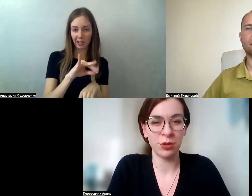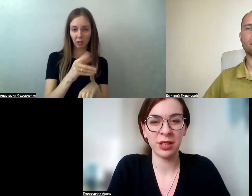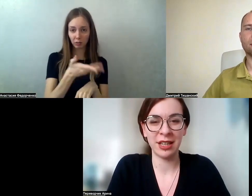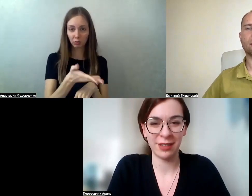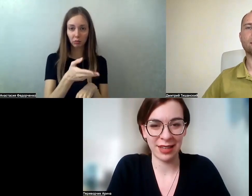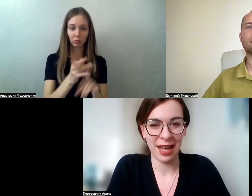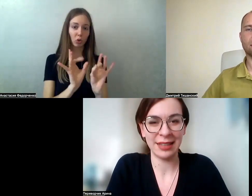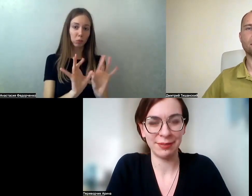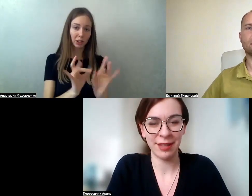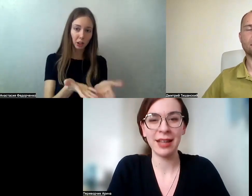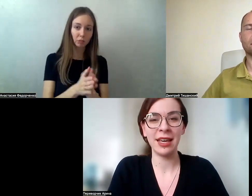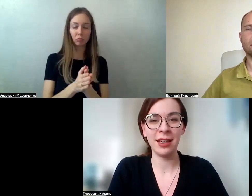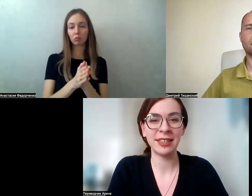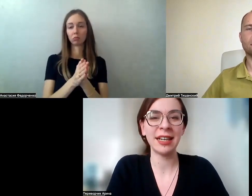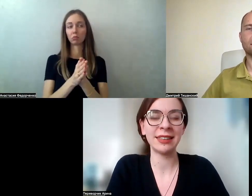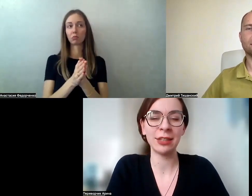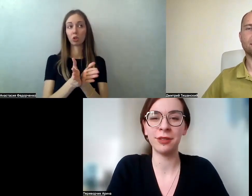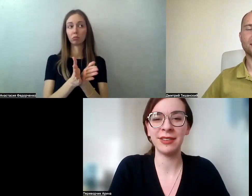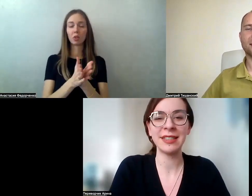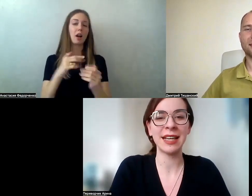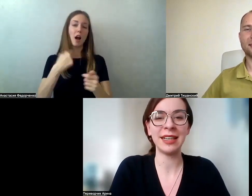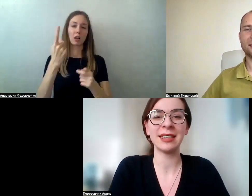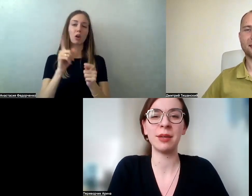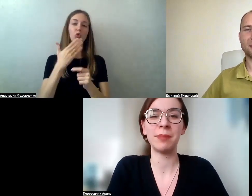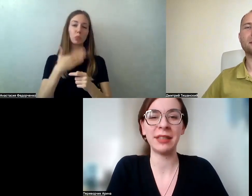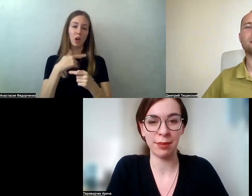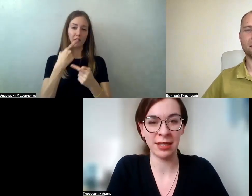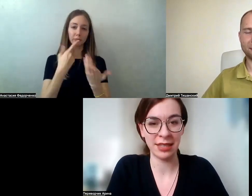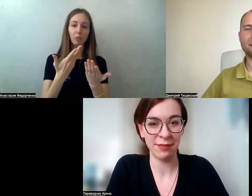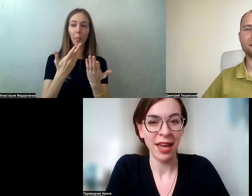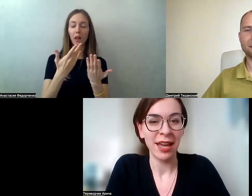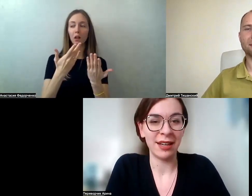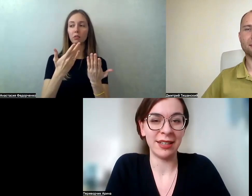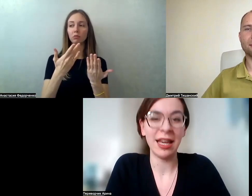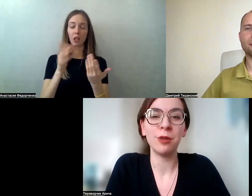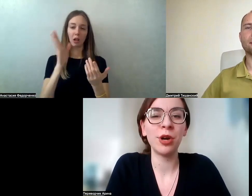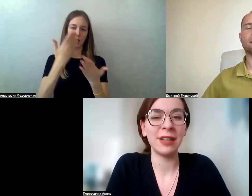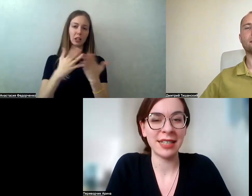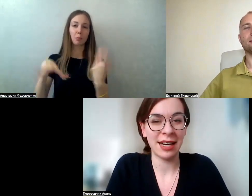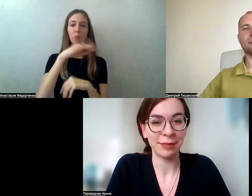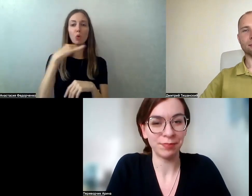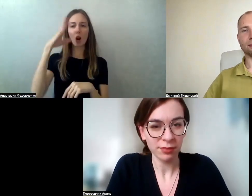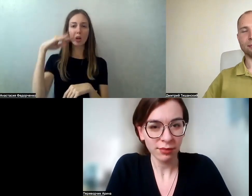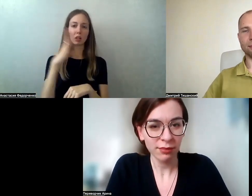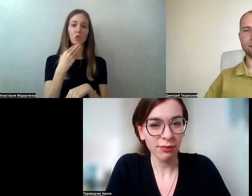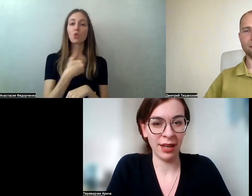каждому человеку чего-то не хватает, да, и все хотят удовлетворить какие-то свои потребности. Я люблю говорить